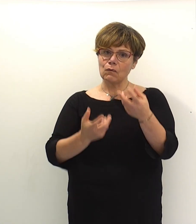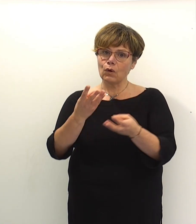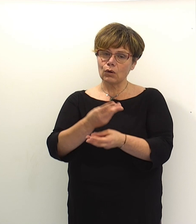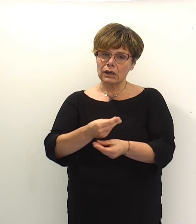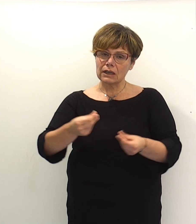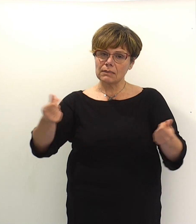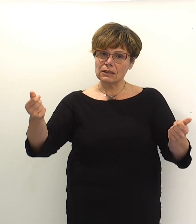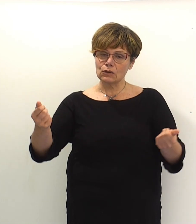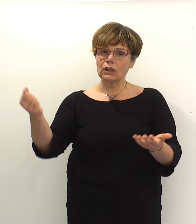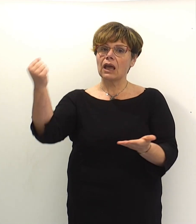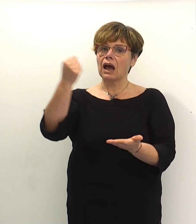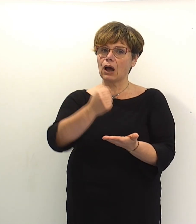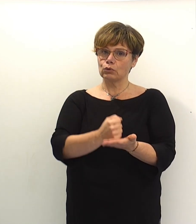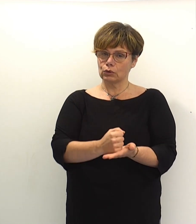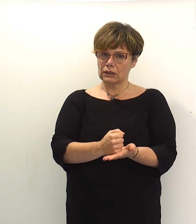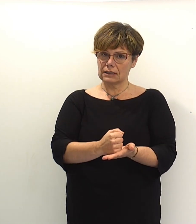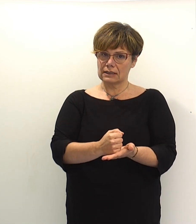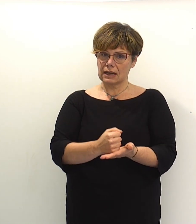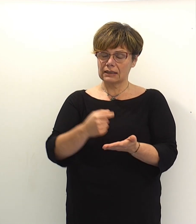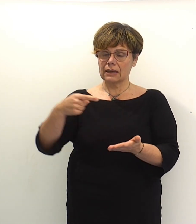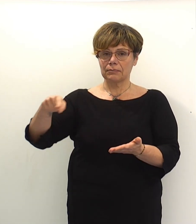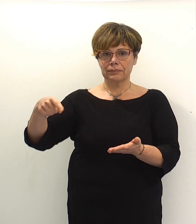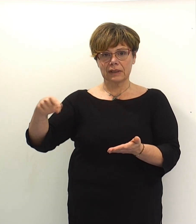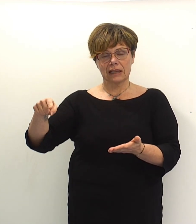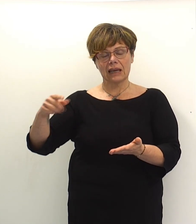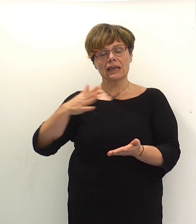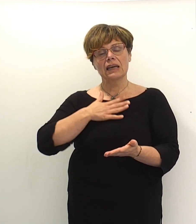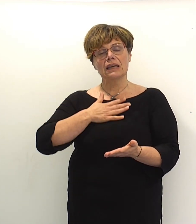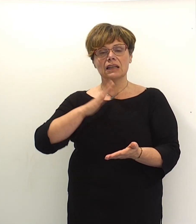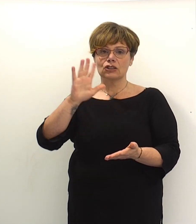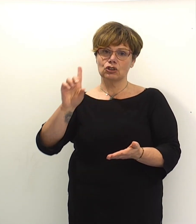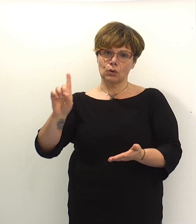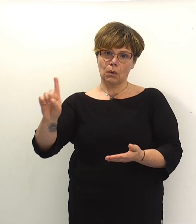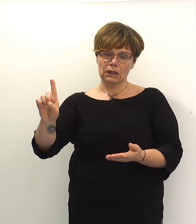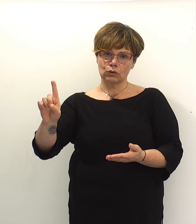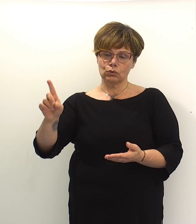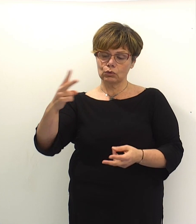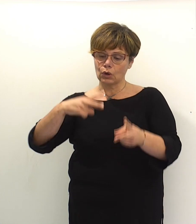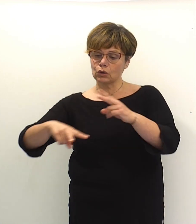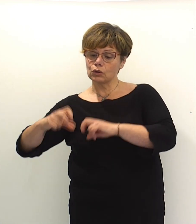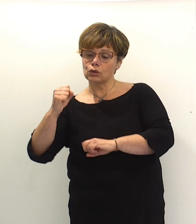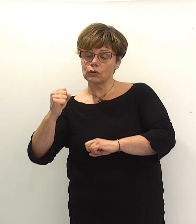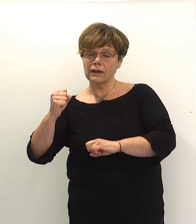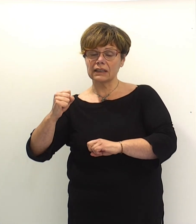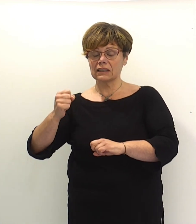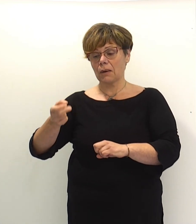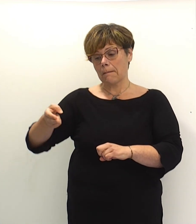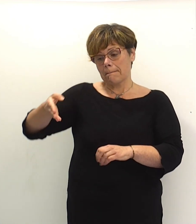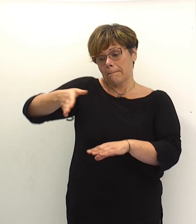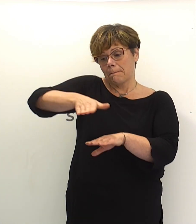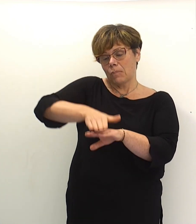Massa, la 51enne di Casamicciola ritrovata cadavere dopo